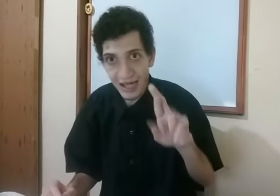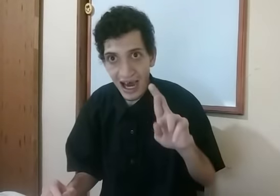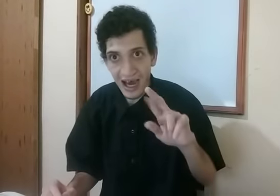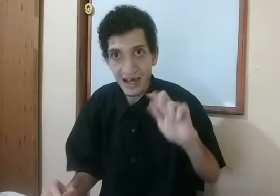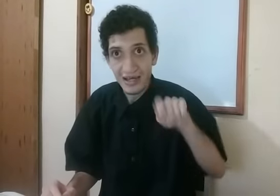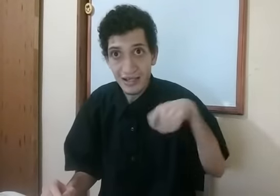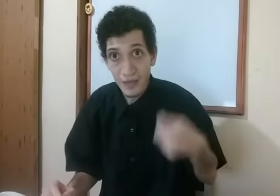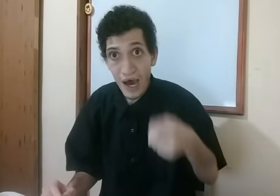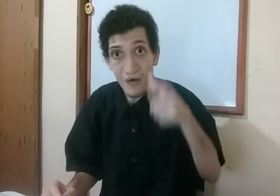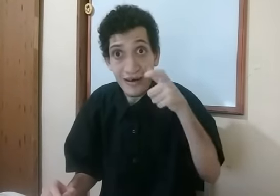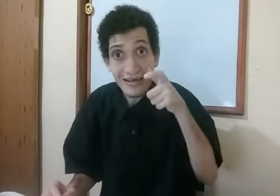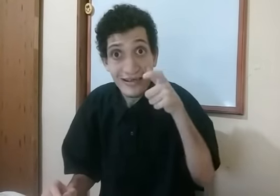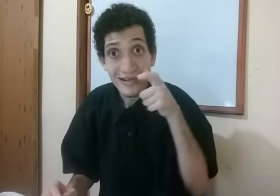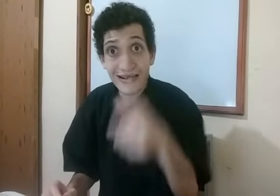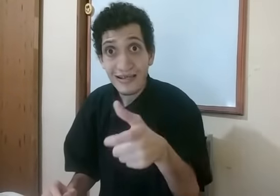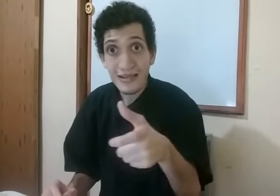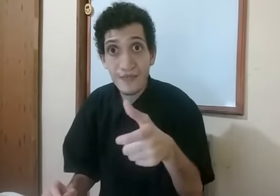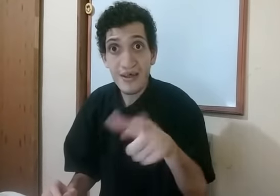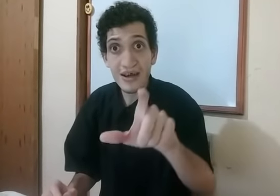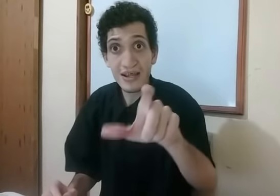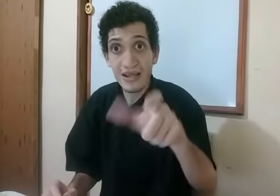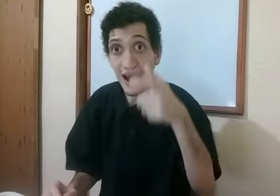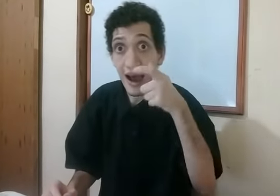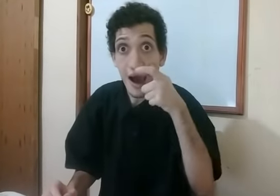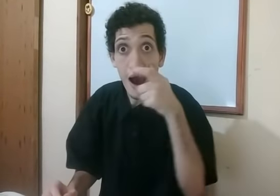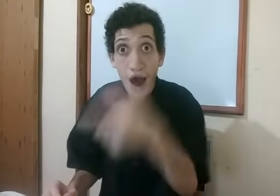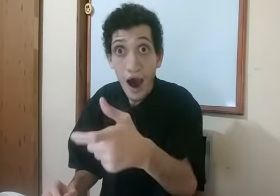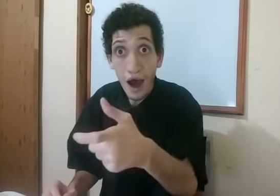Interessar, sinal, interessar,